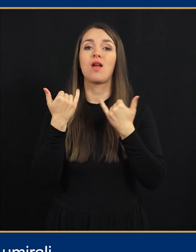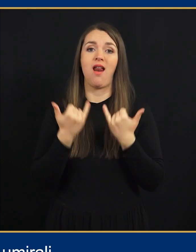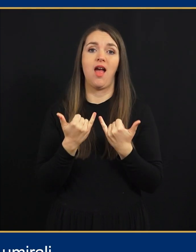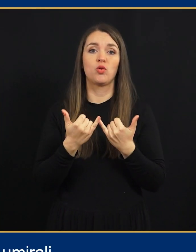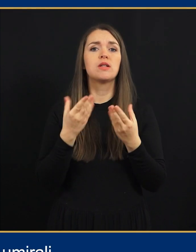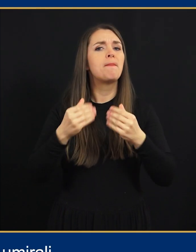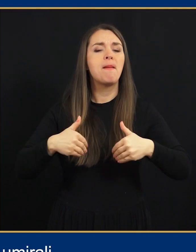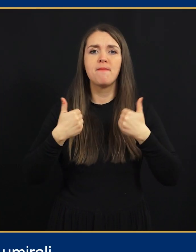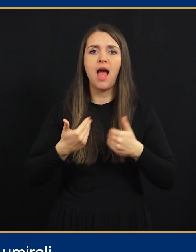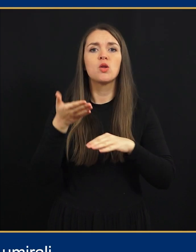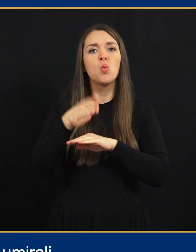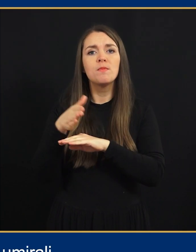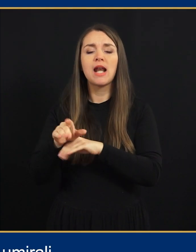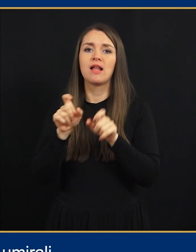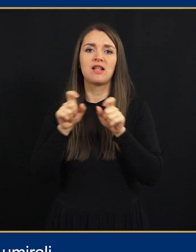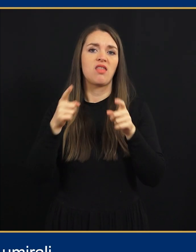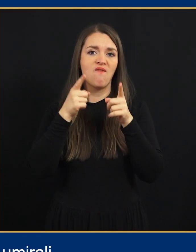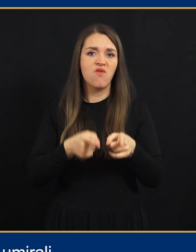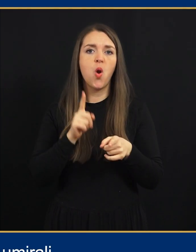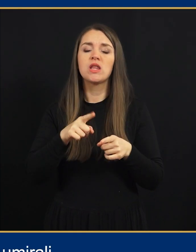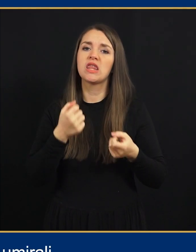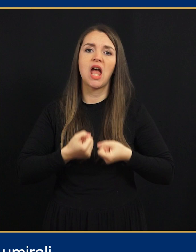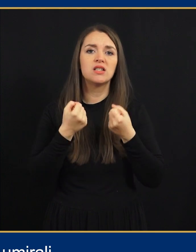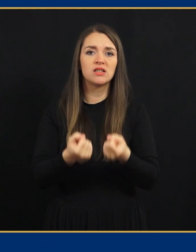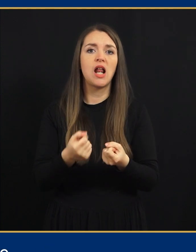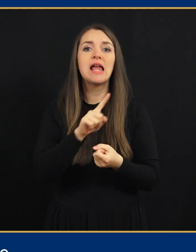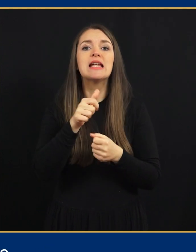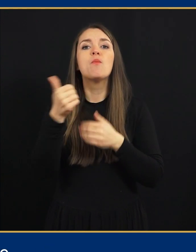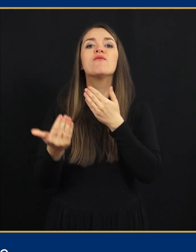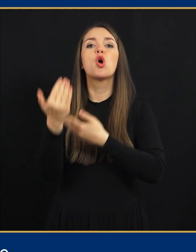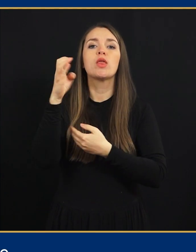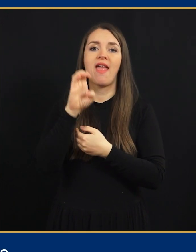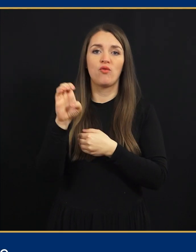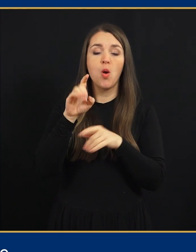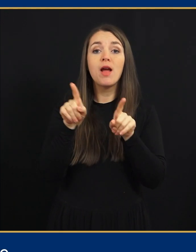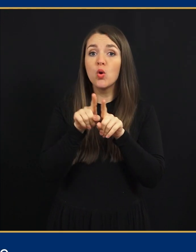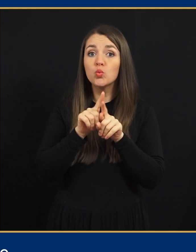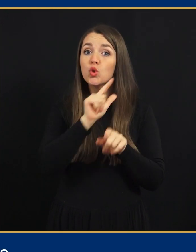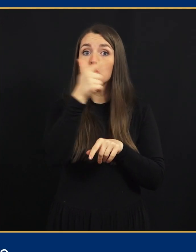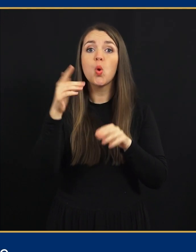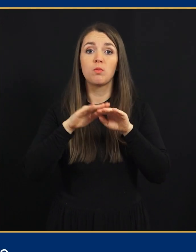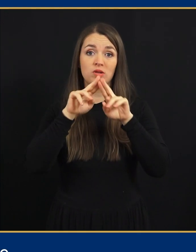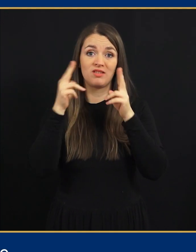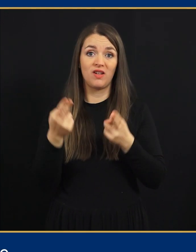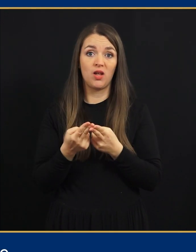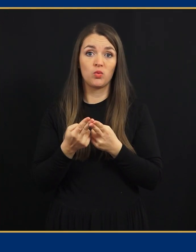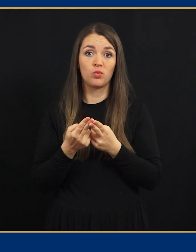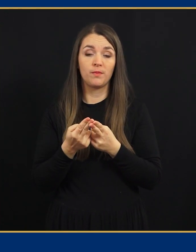letos premladi, umirali zaradi vojn in nasilja ne le na vzhodu Evrope, tudi drugod po